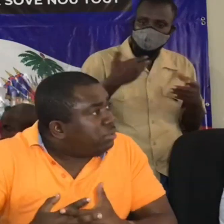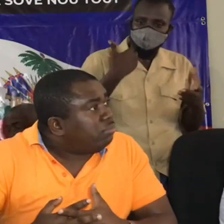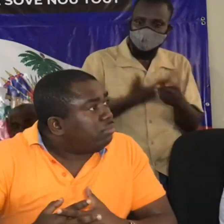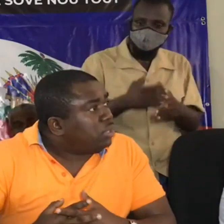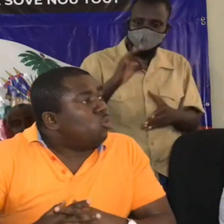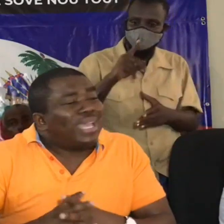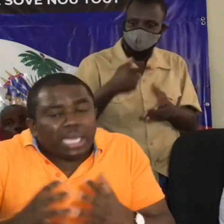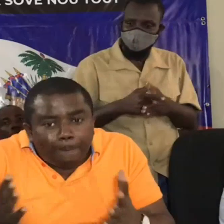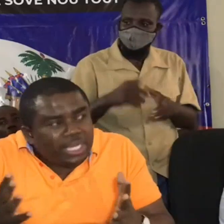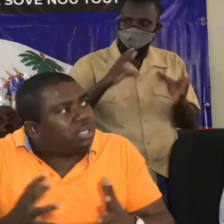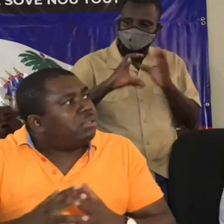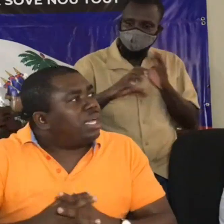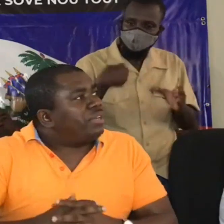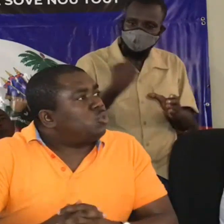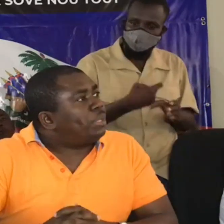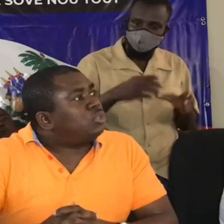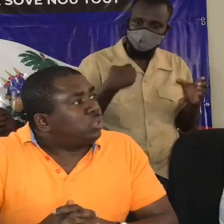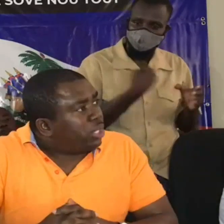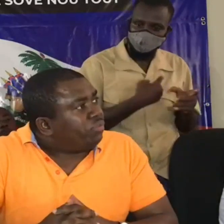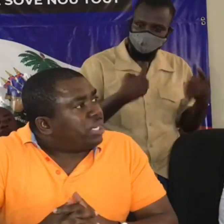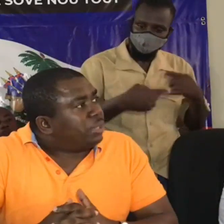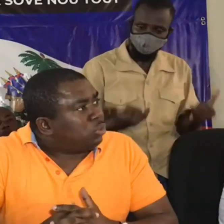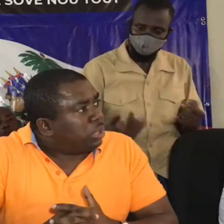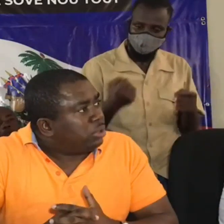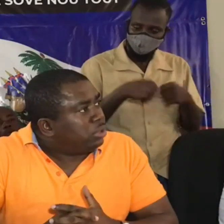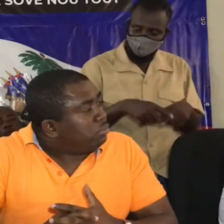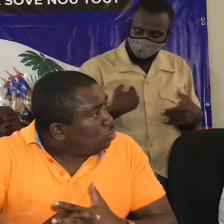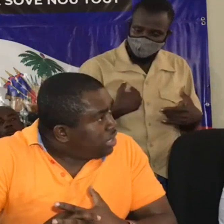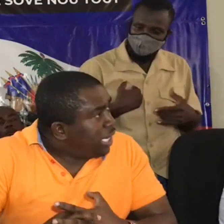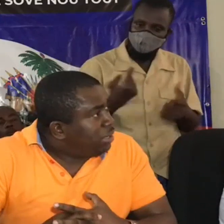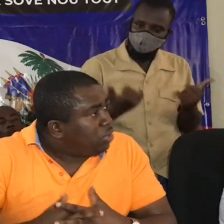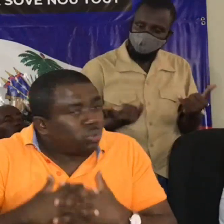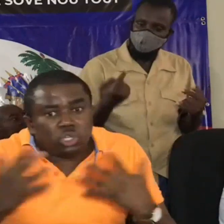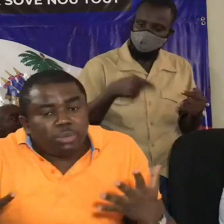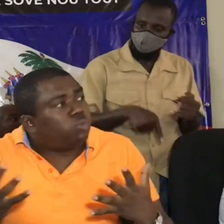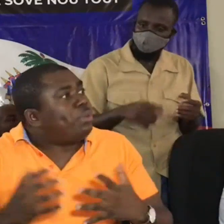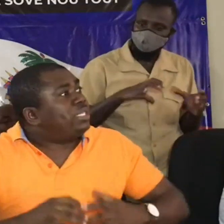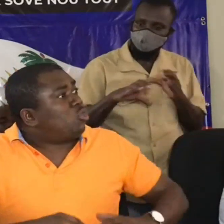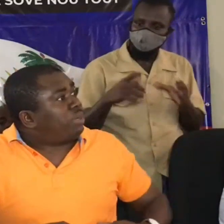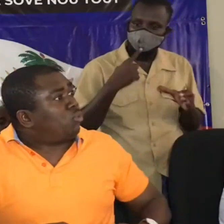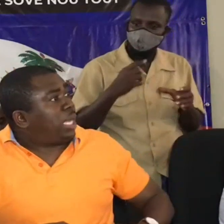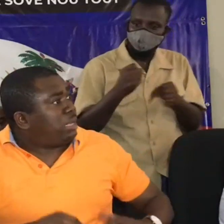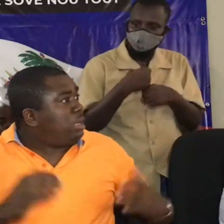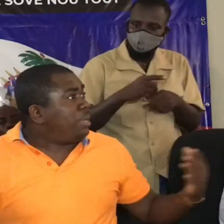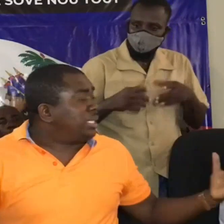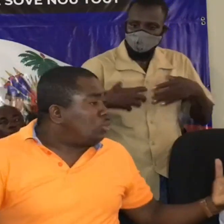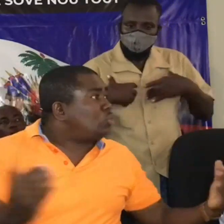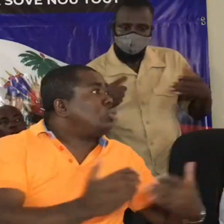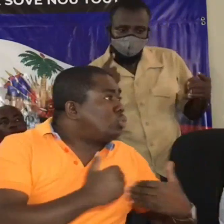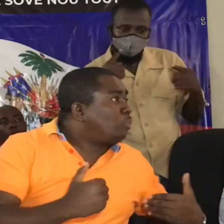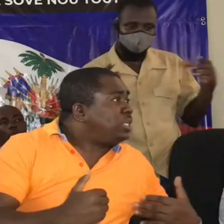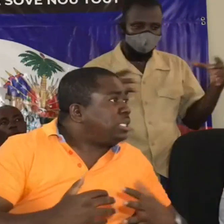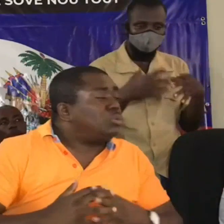Palvin qui gourmet en pile avec vous pendant tout le temps vous faites la prison. Je dis, non seulement nous mobiliser comme avocat, mais en tant